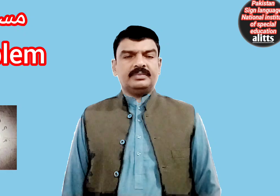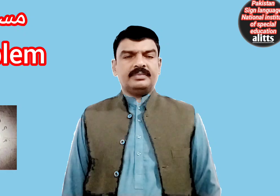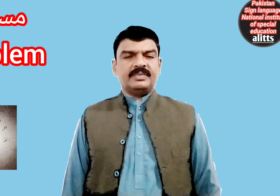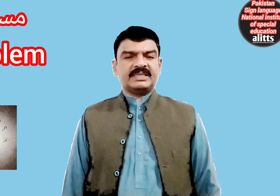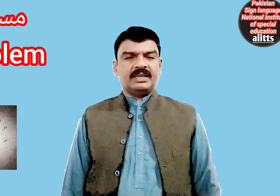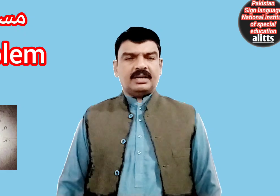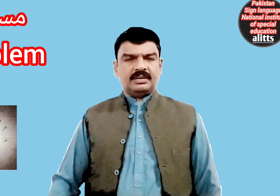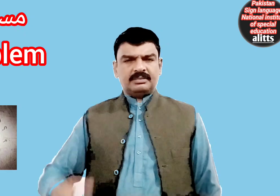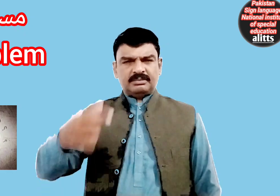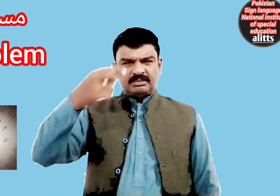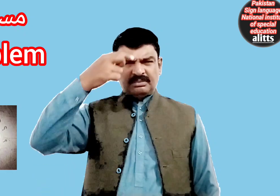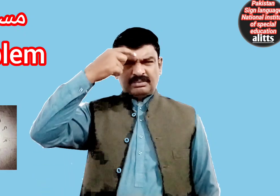मसला,